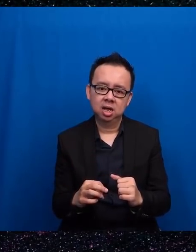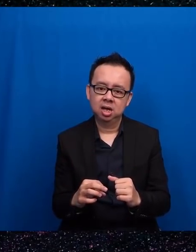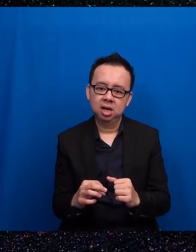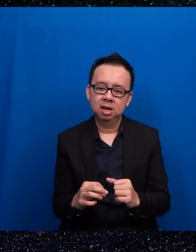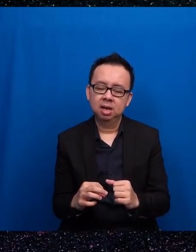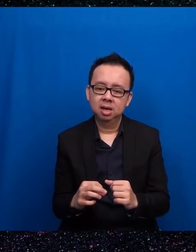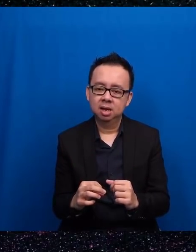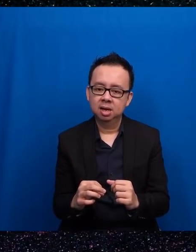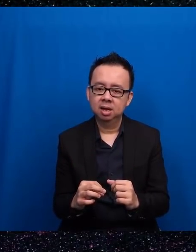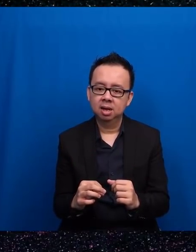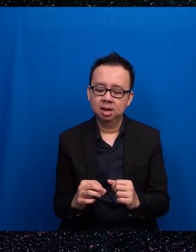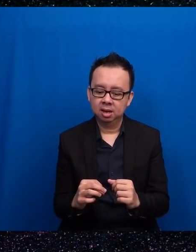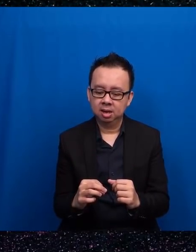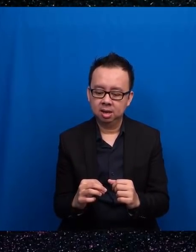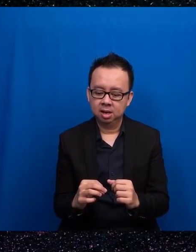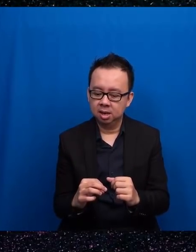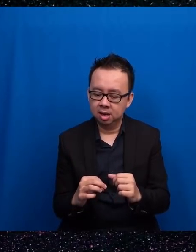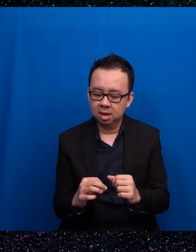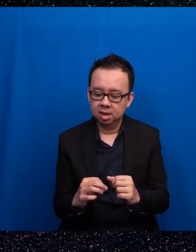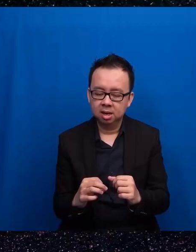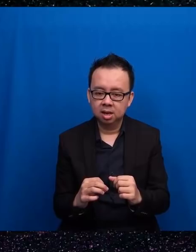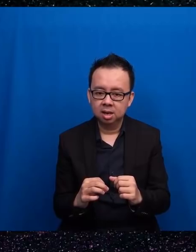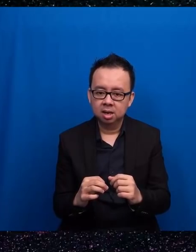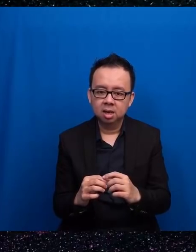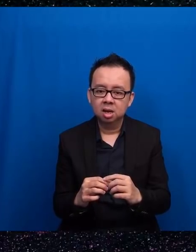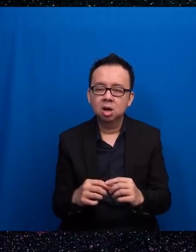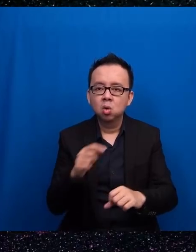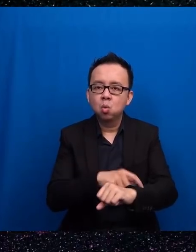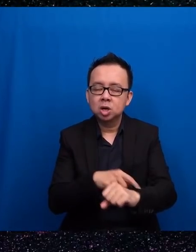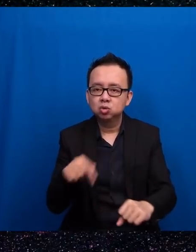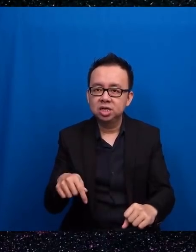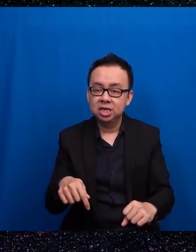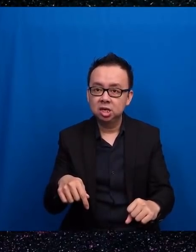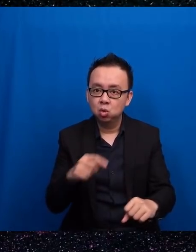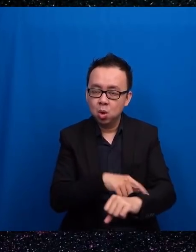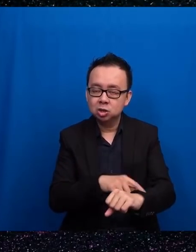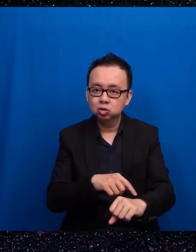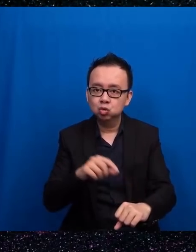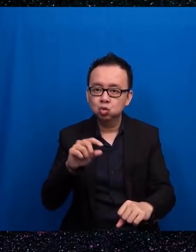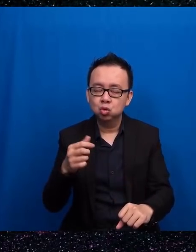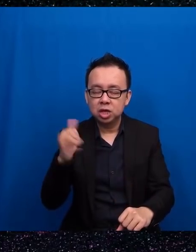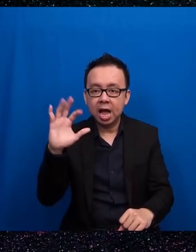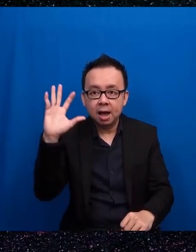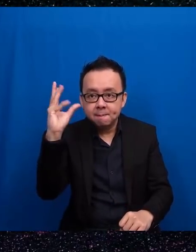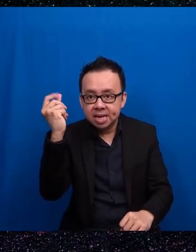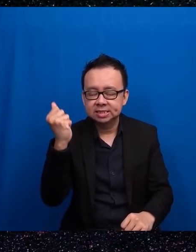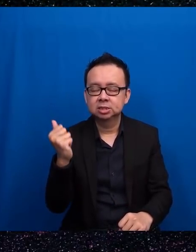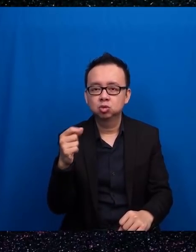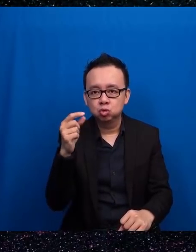situ. Pegang baik-baik berarti ini adalah waktu yang sangat-sangat emas untuk Anda mempersiapkan